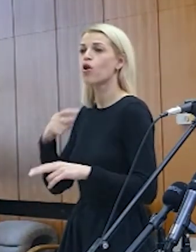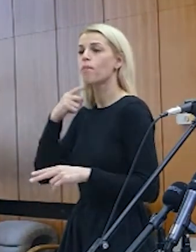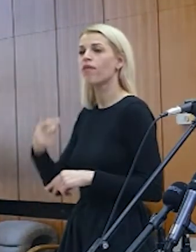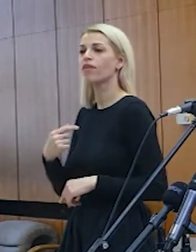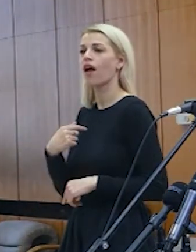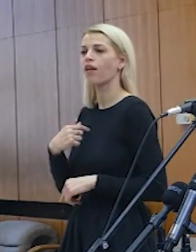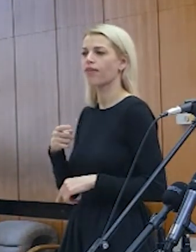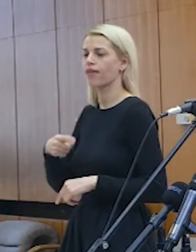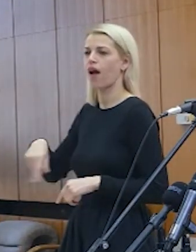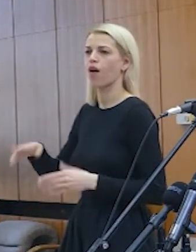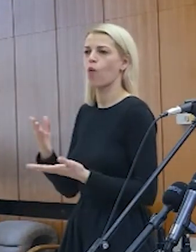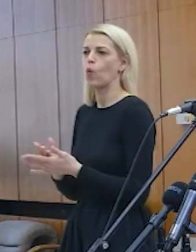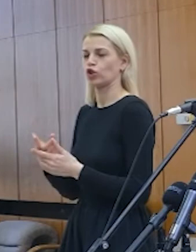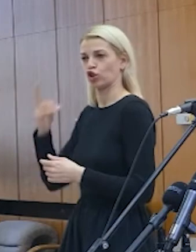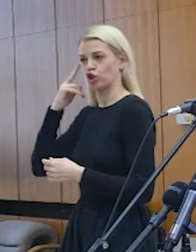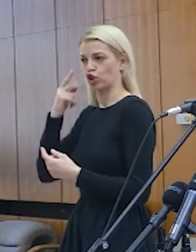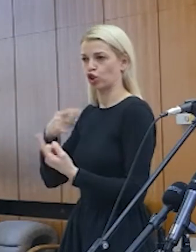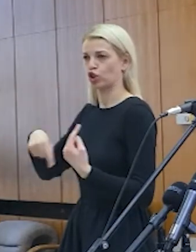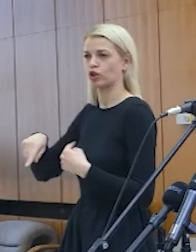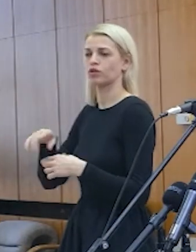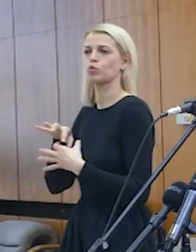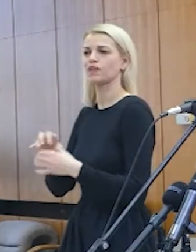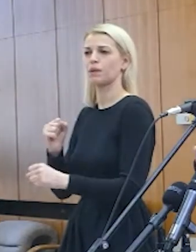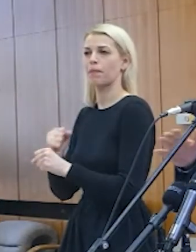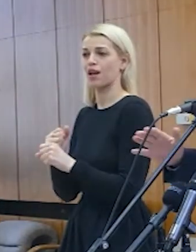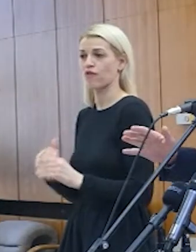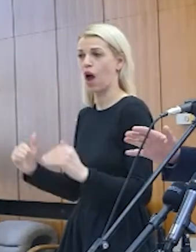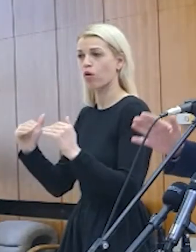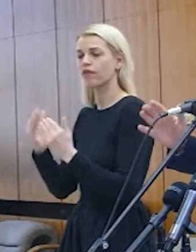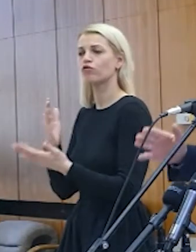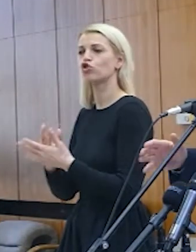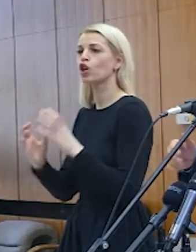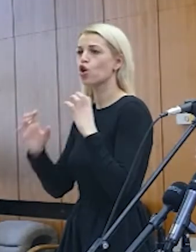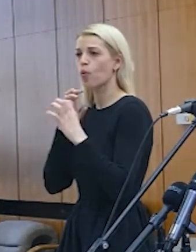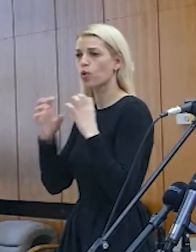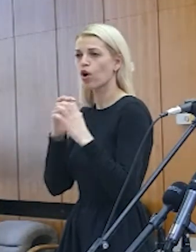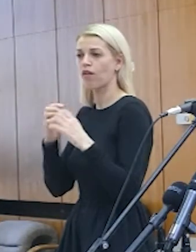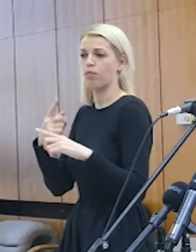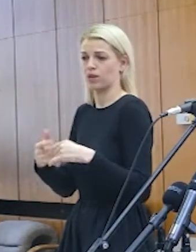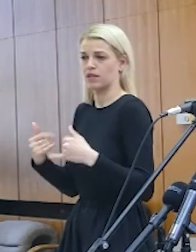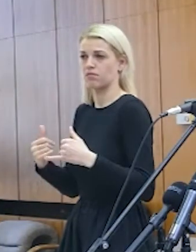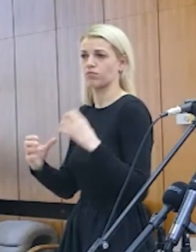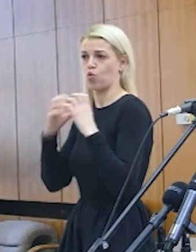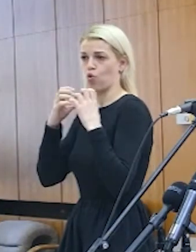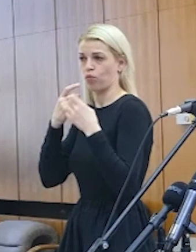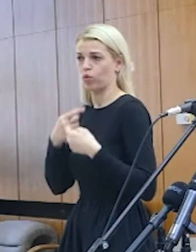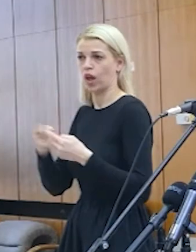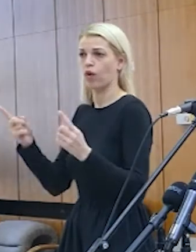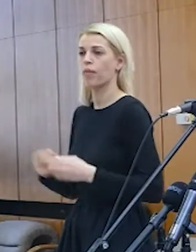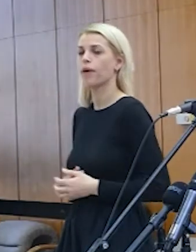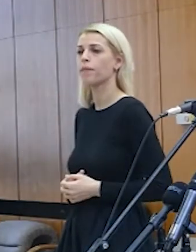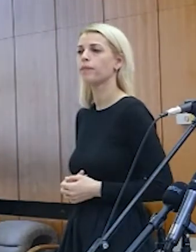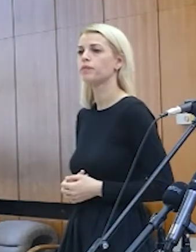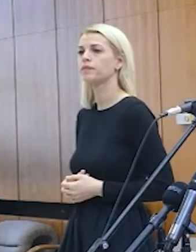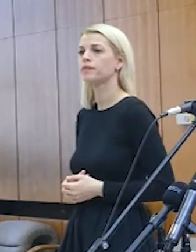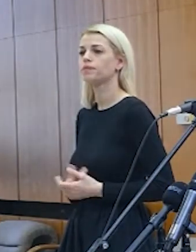sa zohrali na pracovnej úrovni. Sme vždy komunikovali, komunikujeme aj teraz. A myslím si,